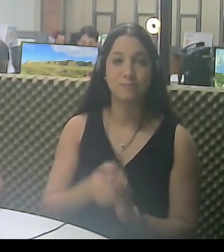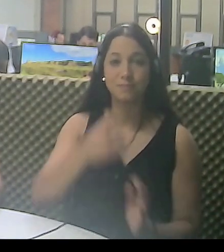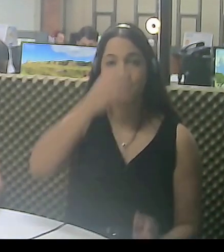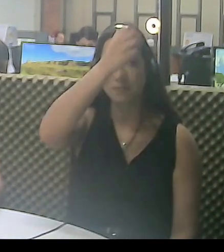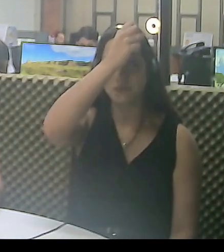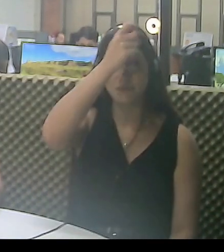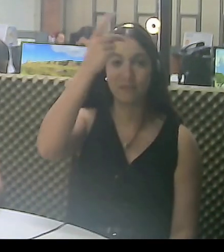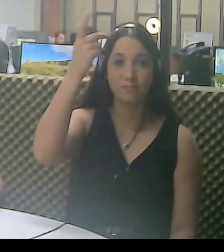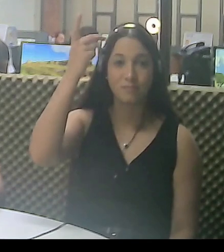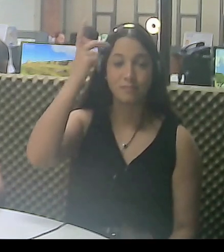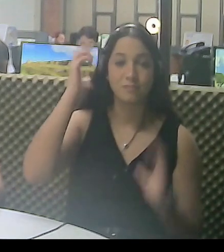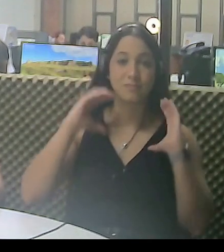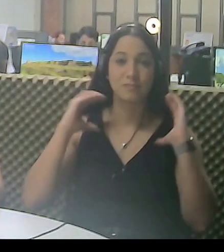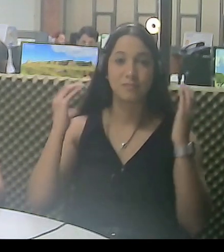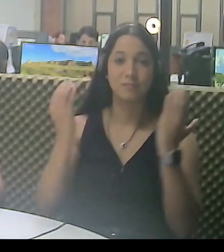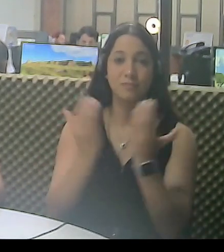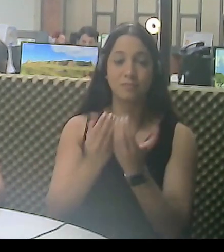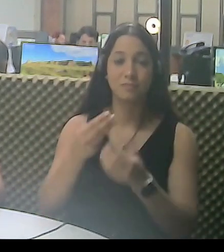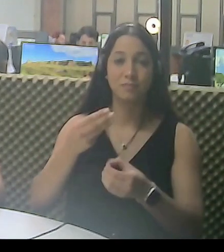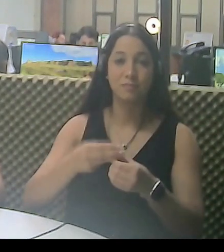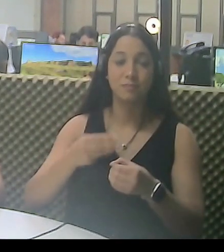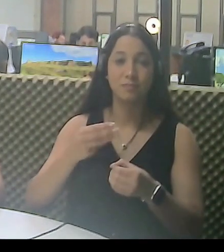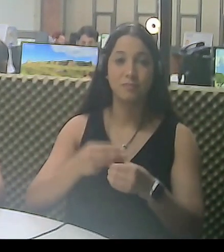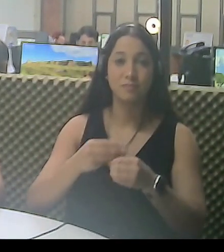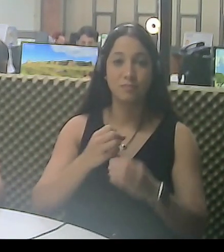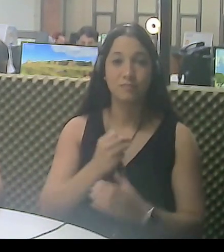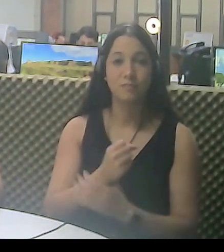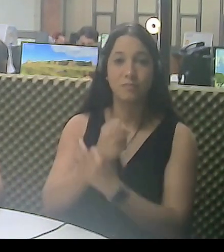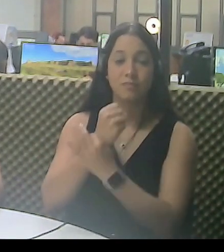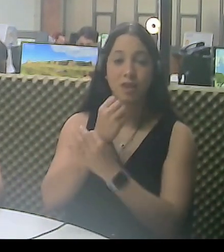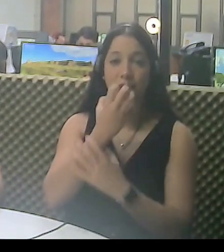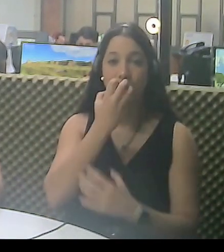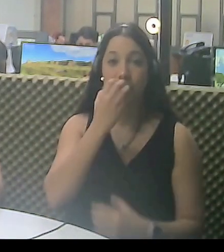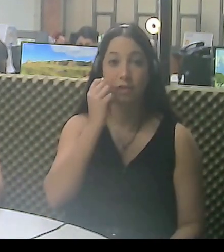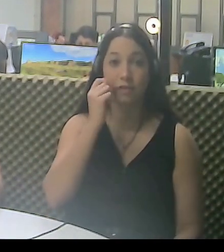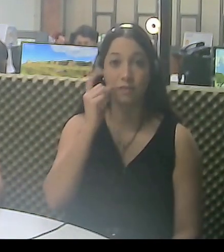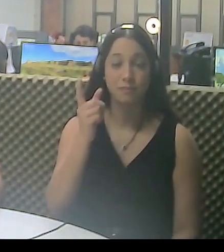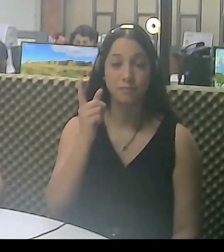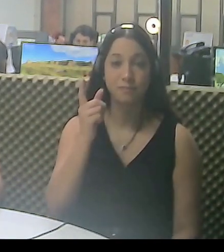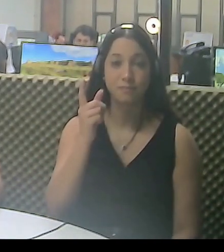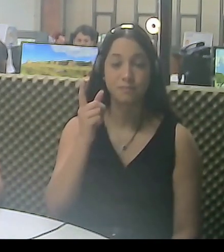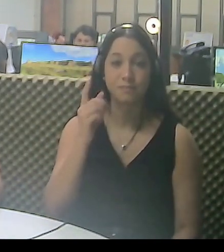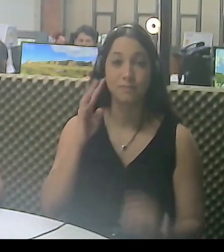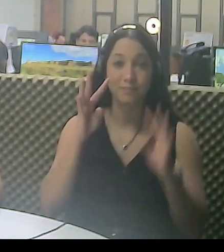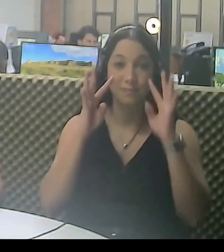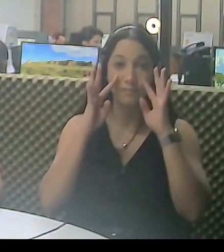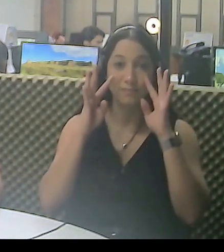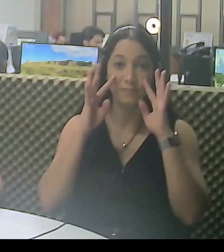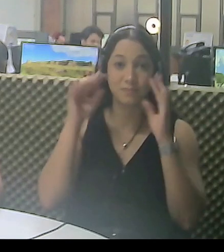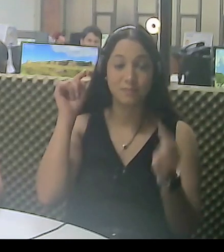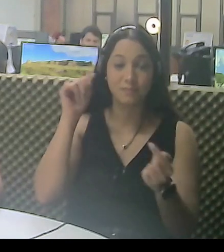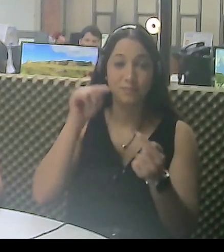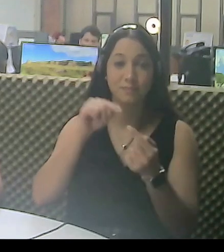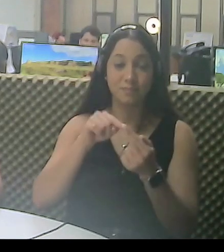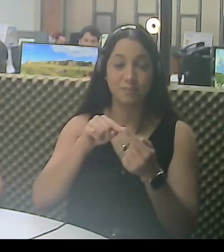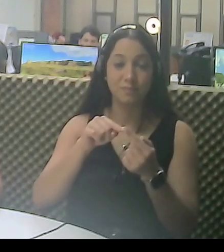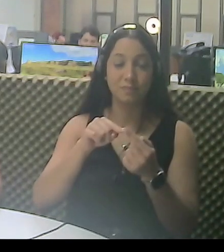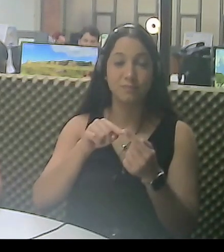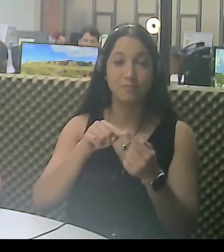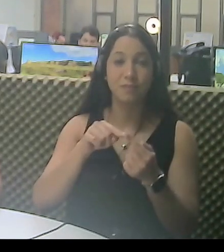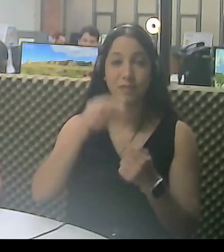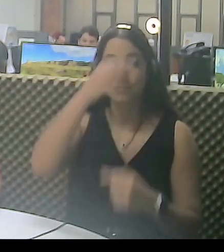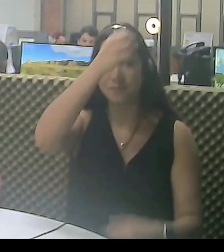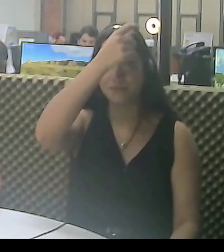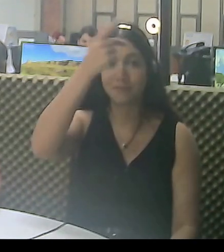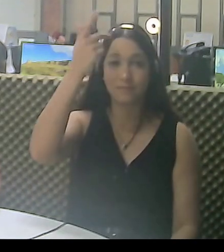Prefeitura implanta Conselho Municipal de Proteção e Bem-Estar Animal. Em atenção à causa animal, a Prefeitura de